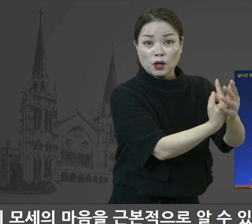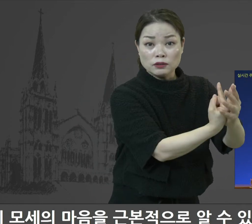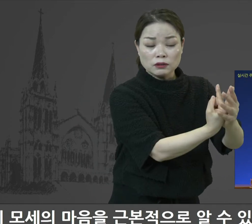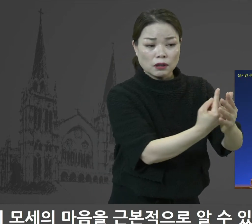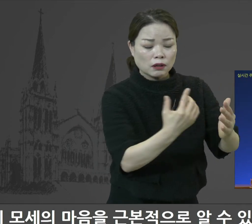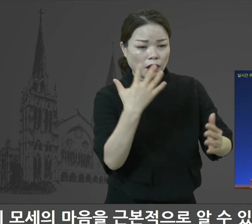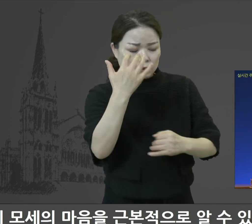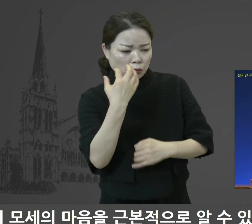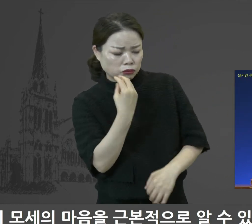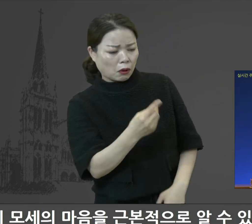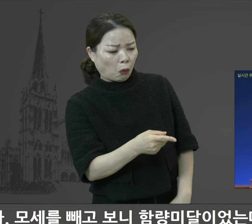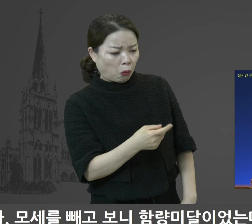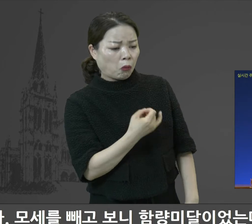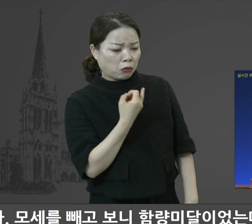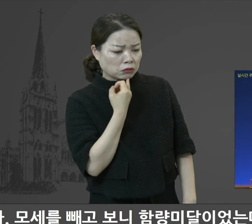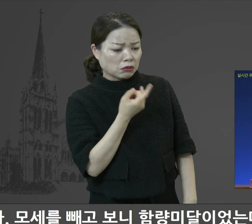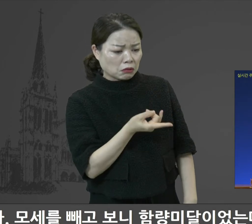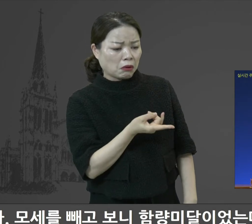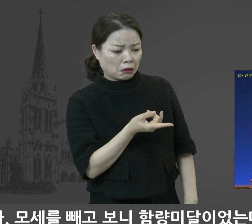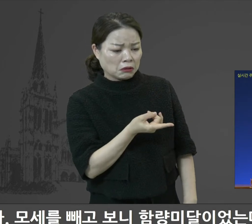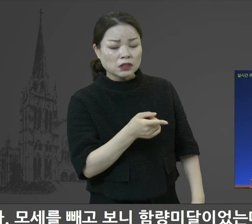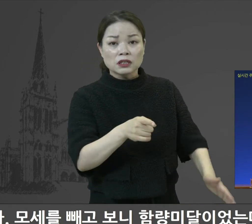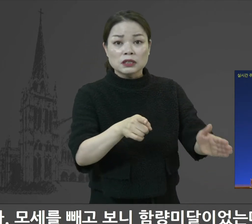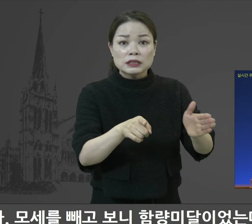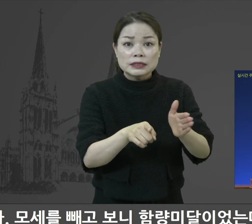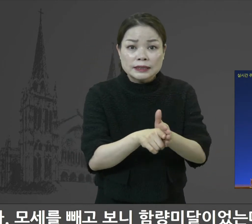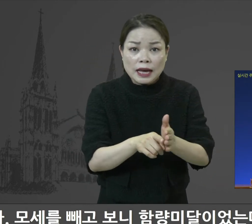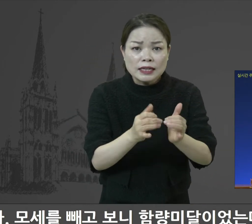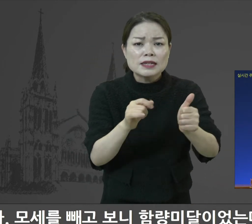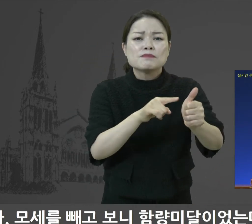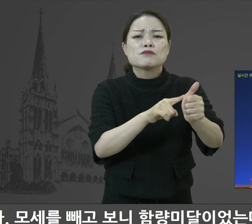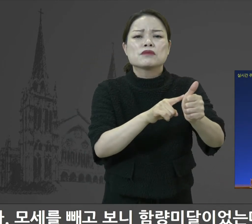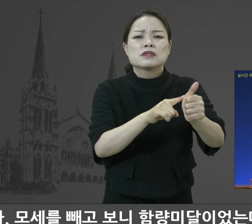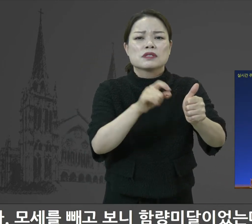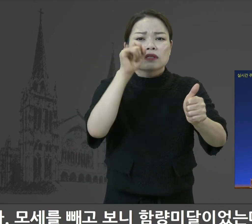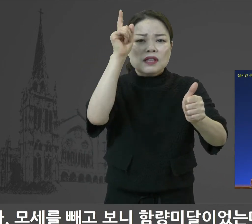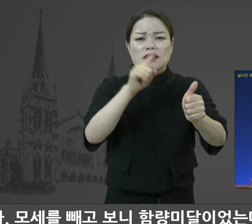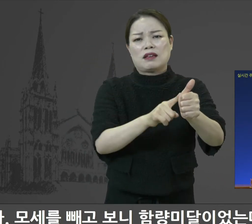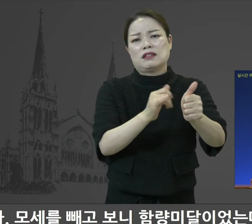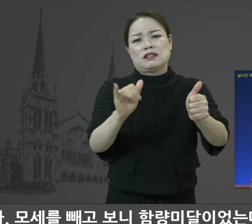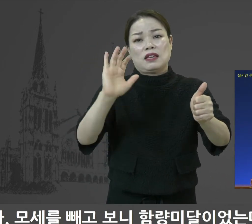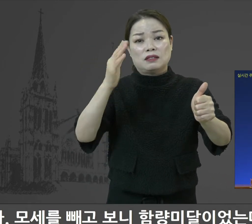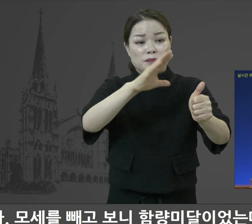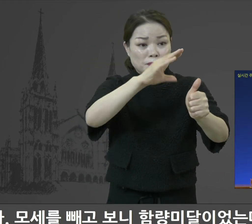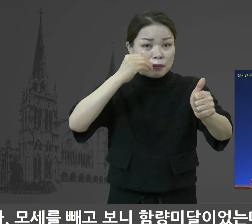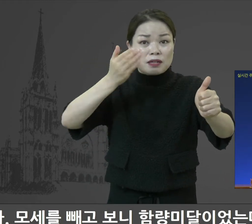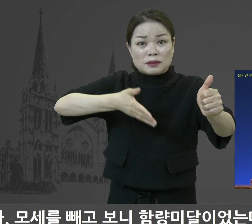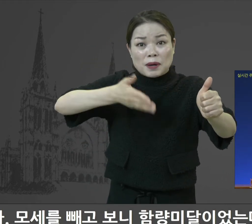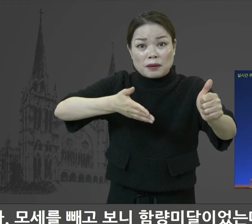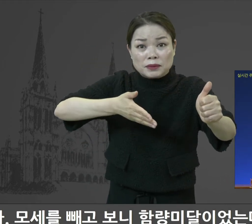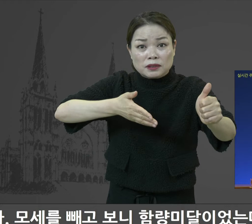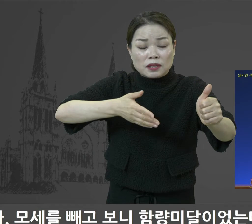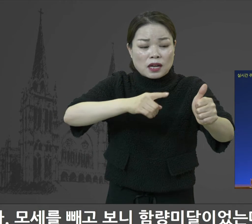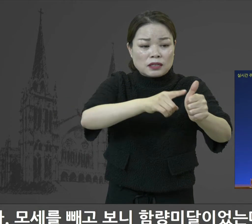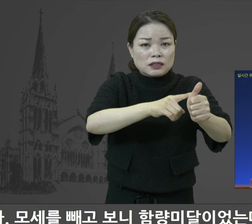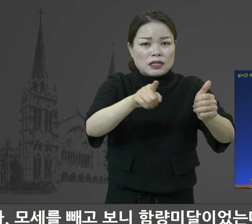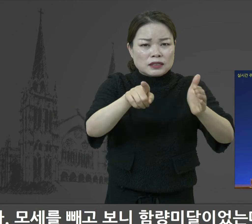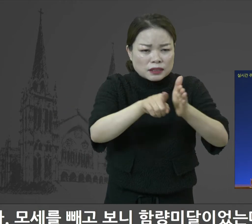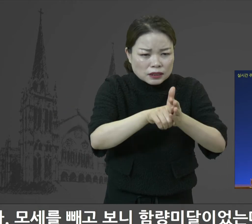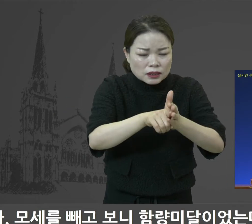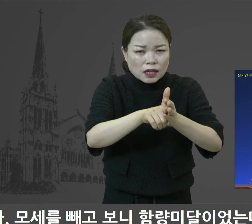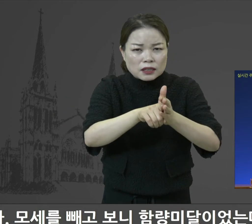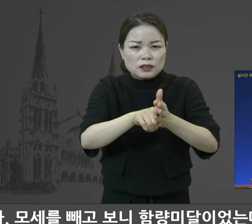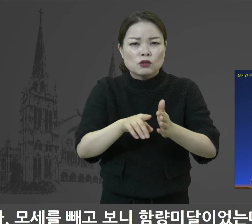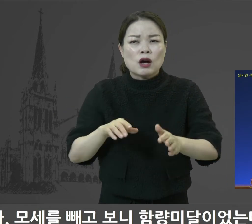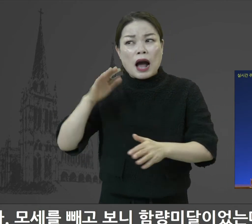괜찮았습니다. 여러분, 이런 신앙의 인물이 될 수 있다는 것이죠. 어쩌면 이러한 신앙의 모습을 우리에게 기대하고